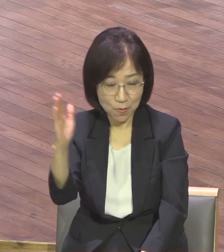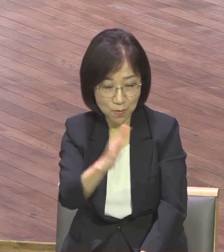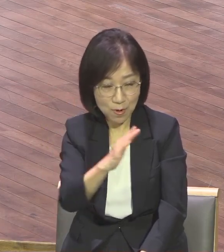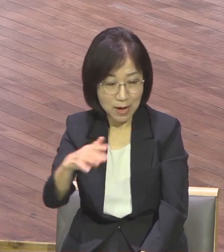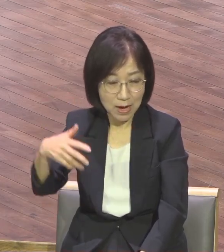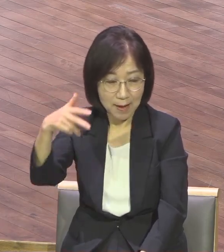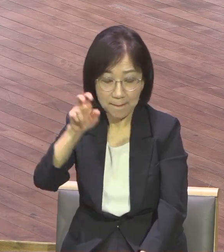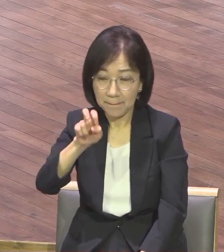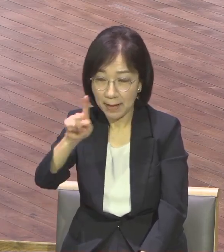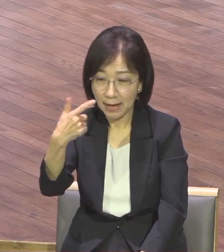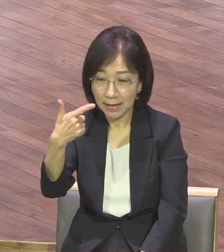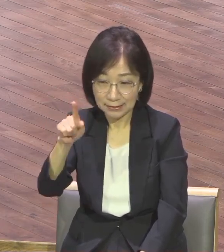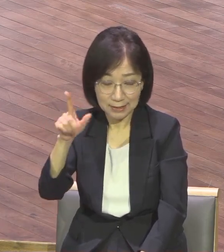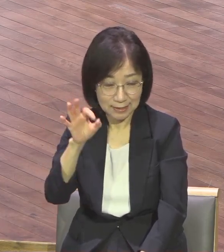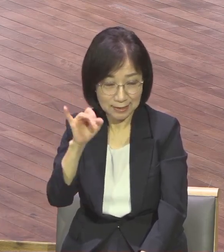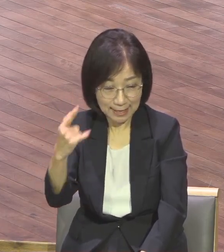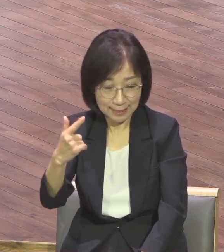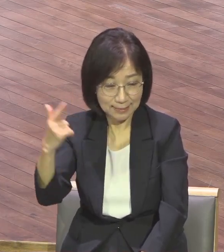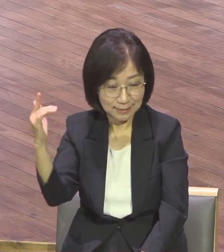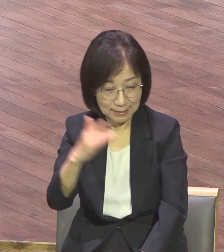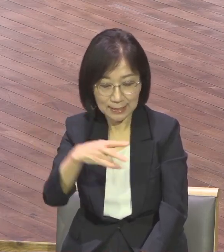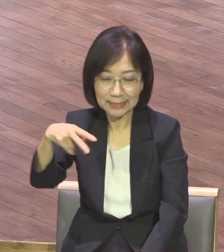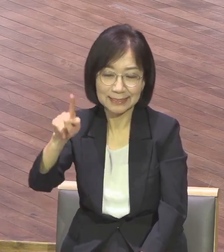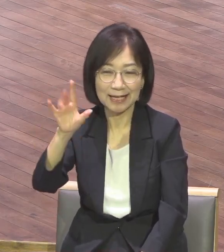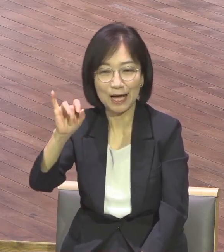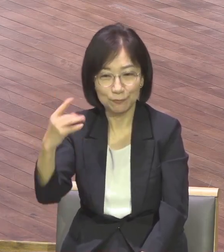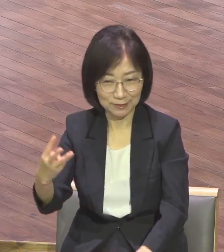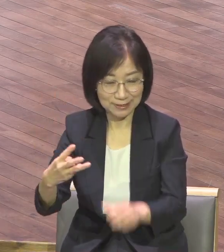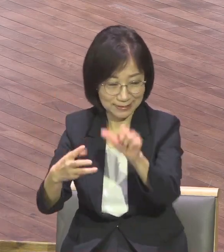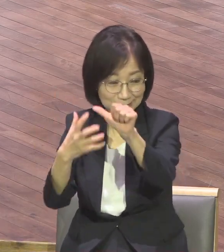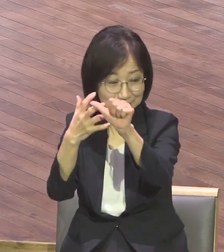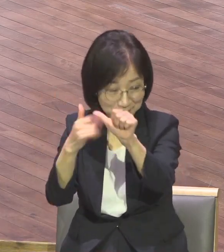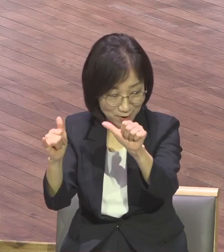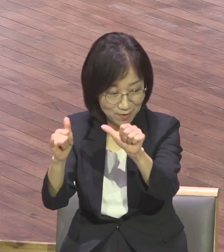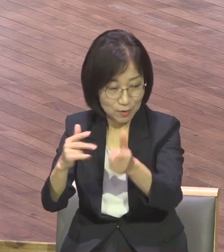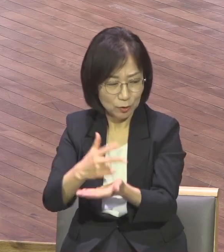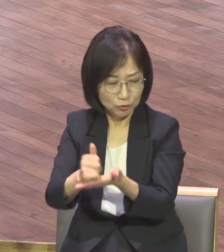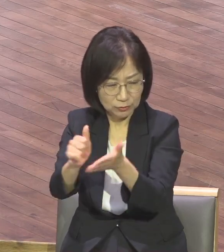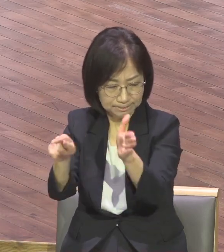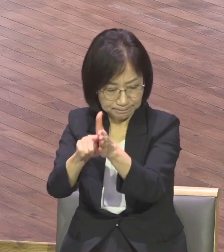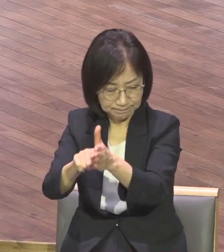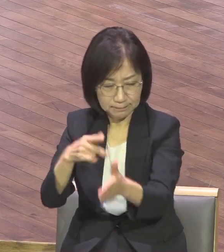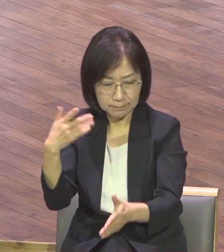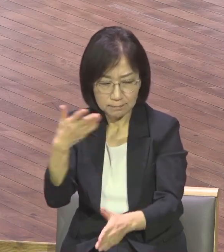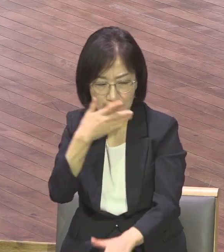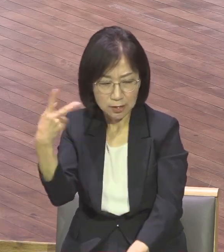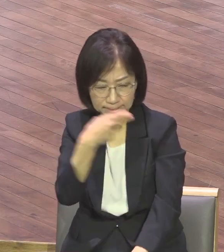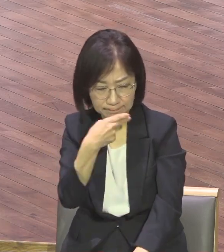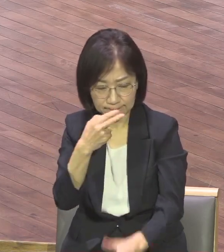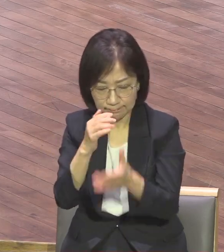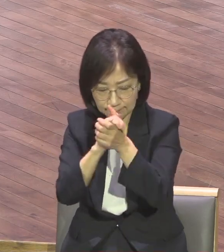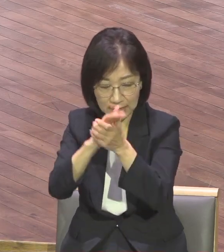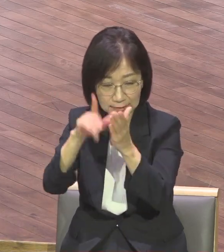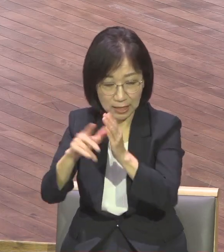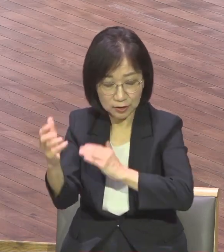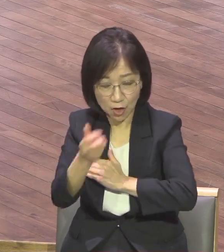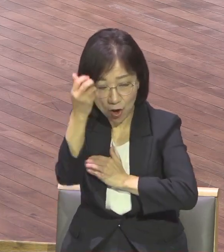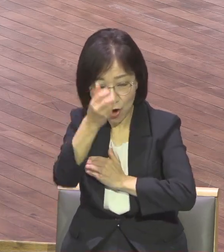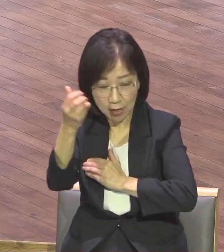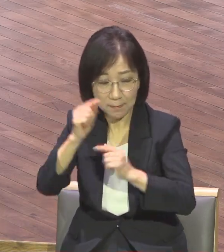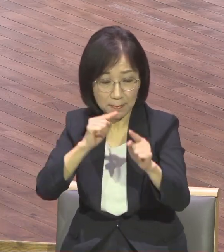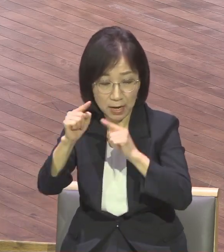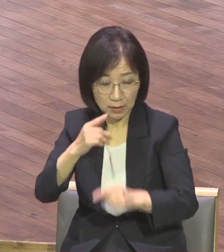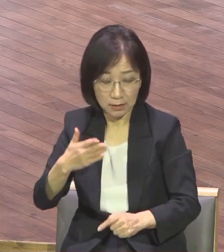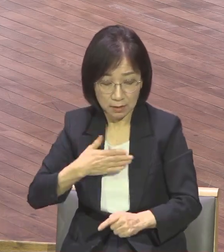분봉왕 헤롯의 젖동생 마나임과 및 사울이라. 주를 섬겨 금식할 때에 성령이 이르시되 내가